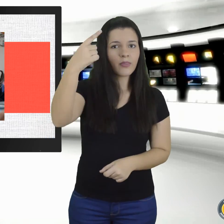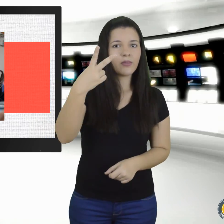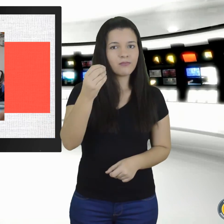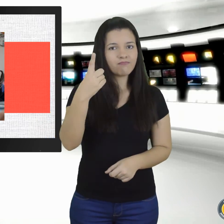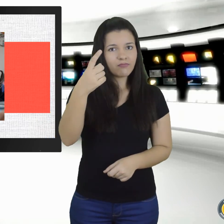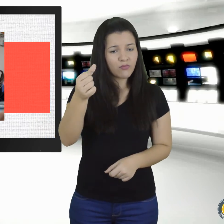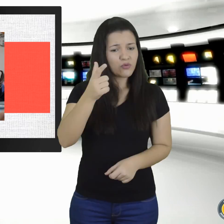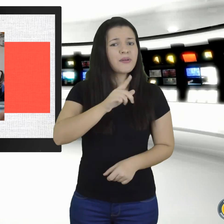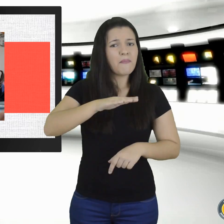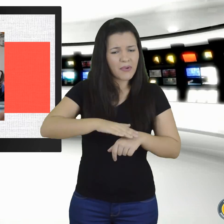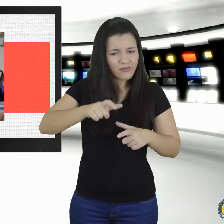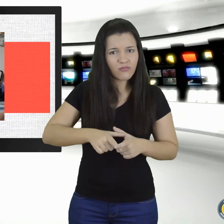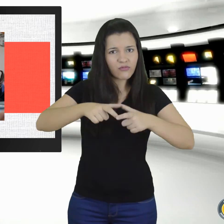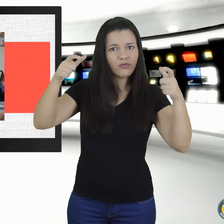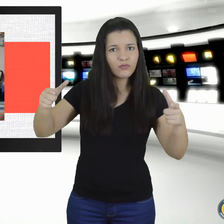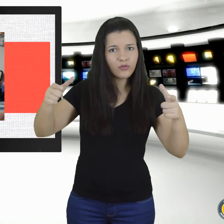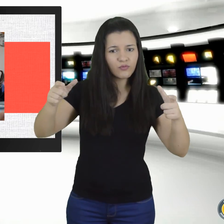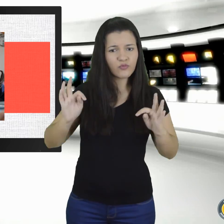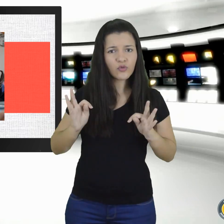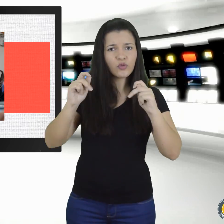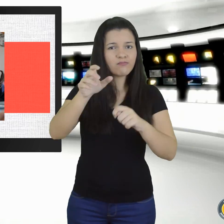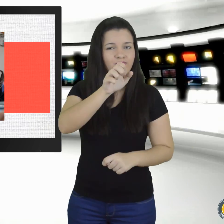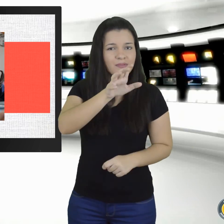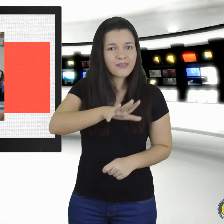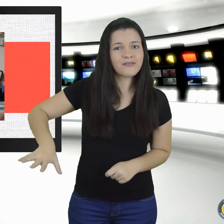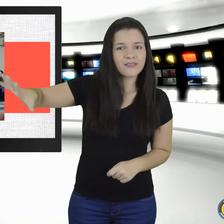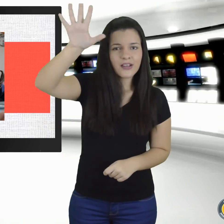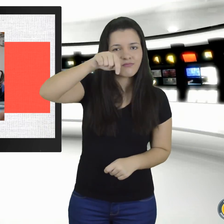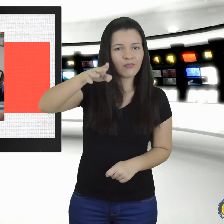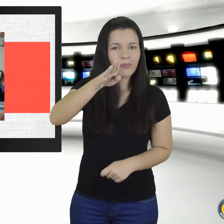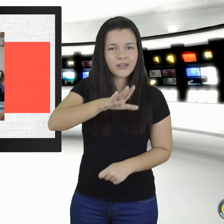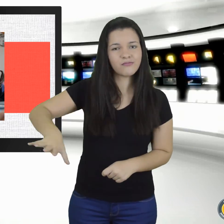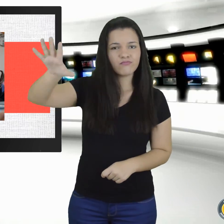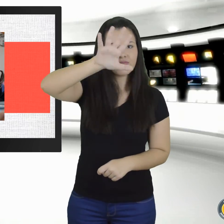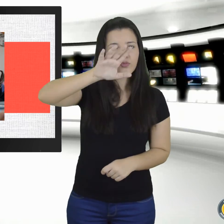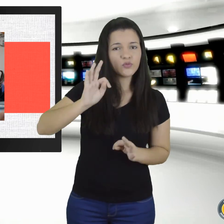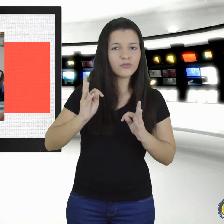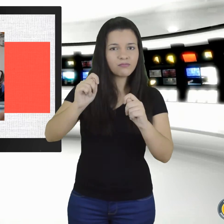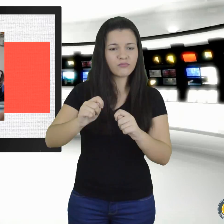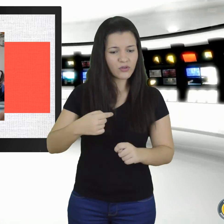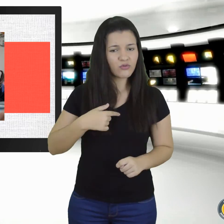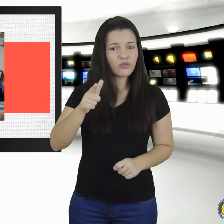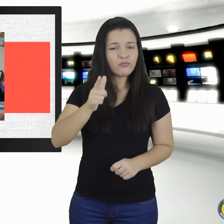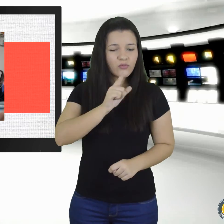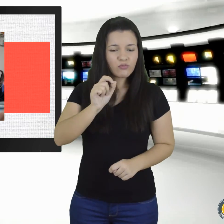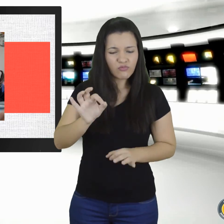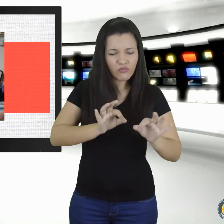para São Paulo e Joinville, em Santa Catarina, além de acirrar o trabalho desenvolvido no